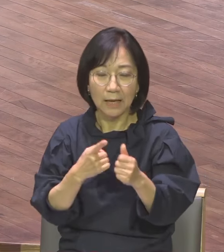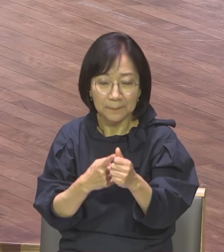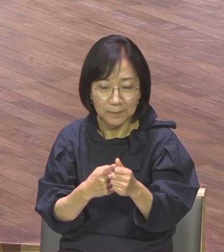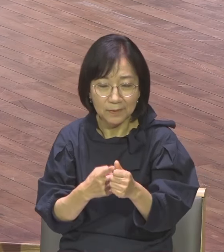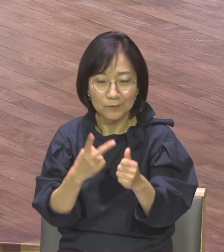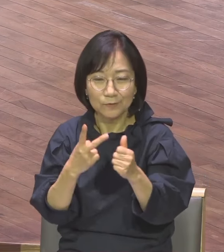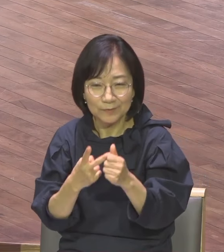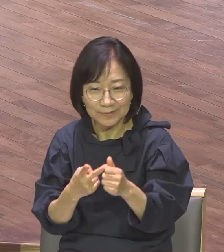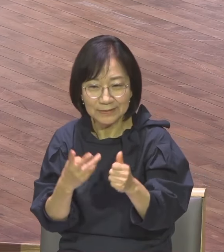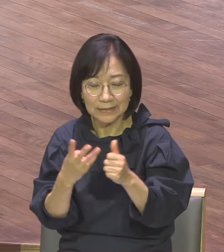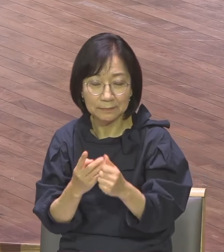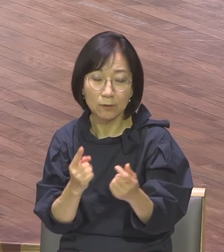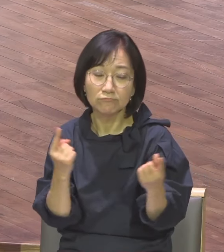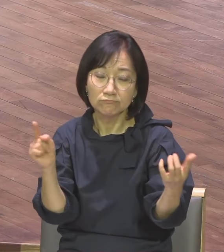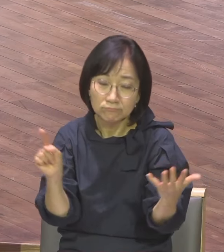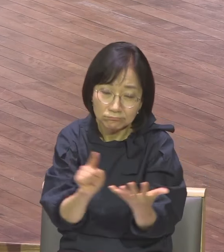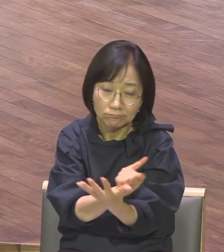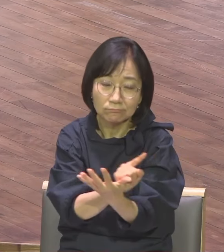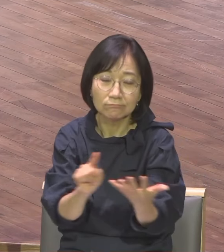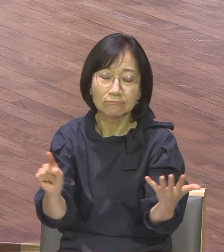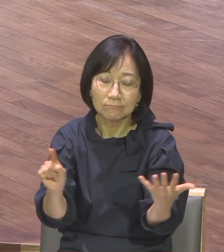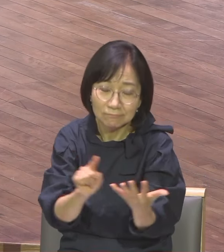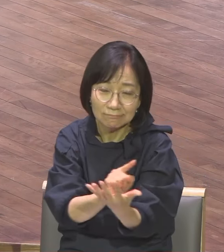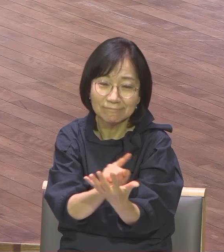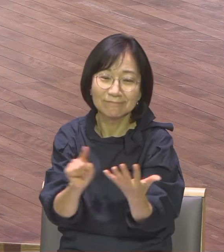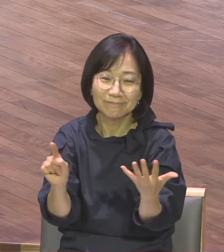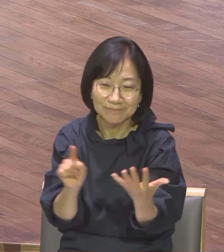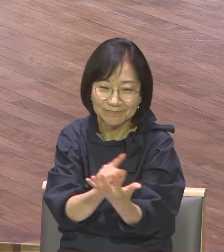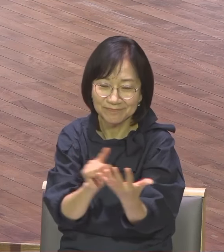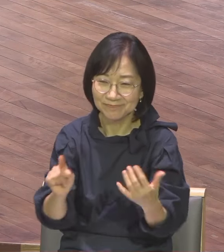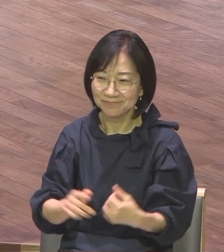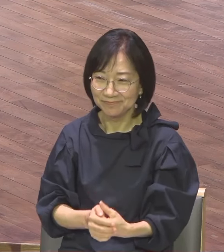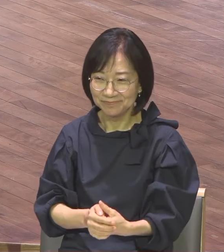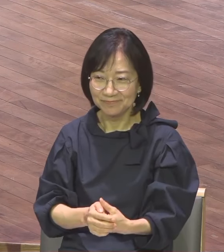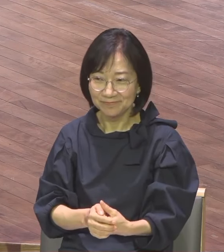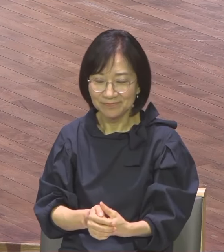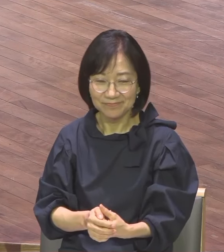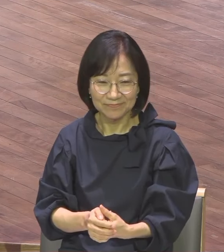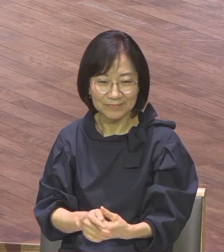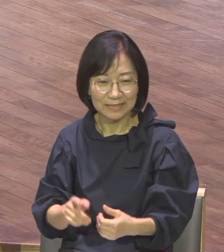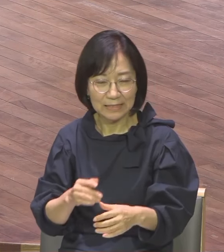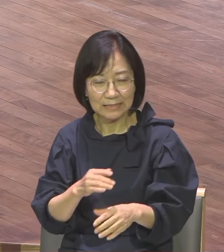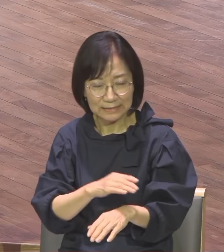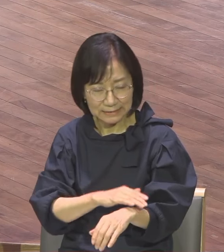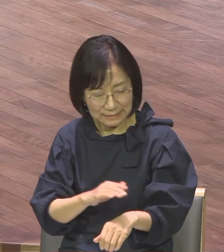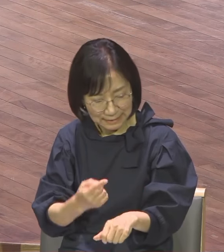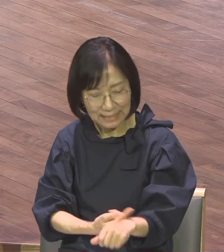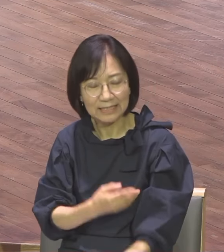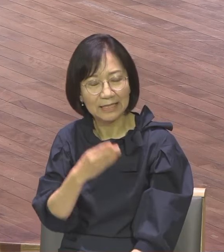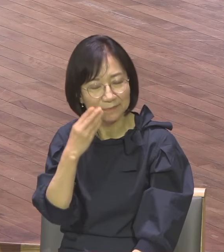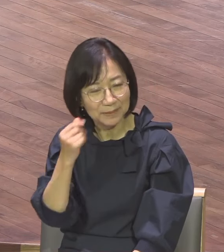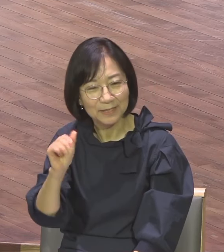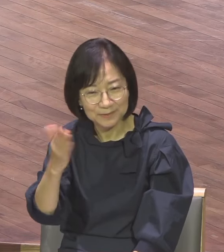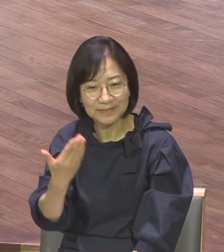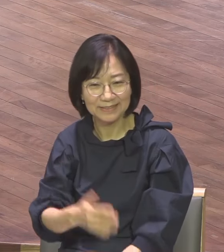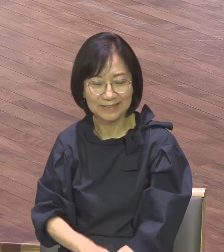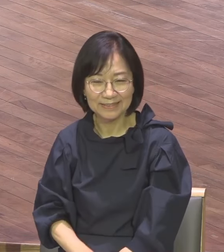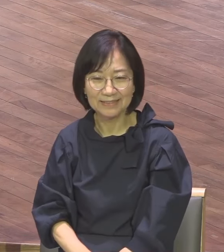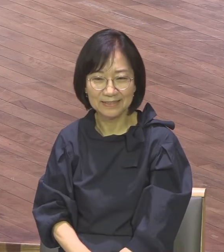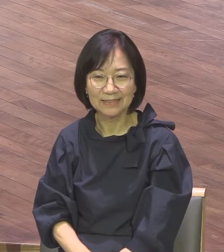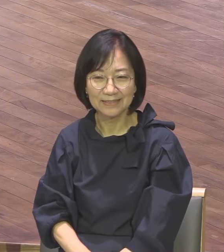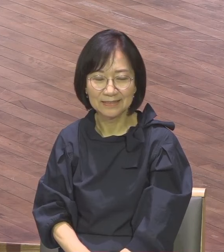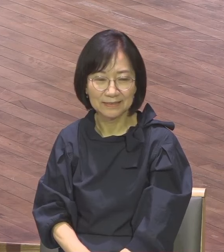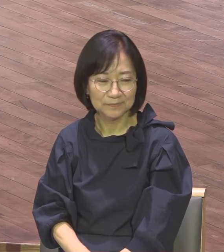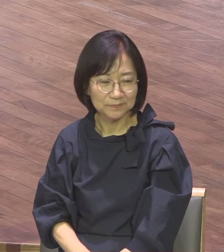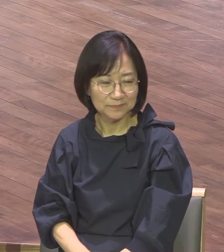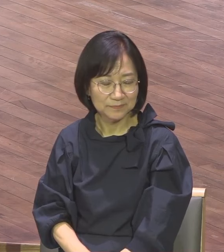하다 보면 또 이렇게 우리 교회는 더더구나 열린 분들이 많잖아요. 보통 일반 교회는요 진짜